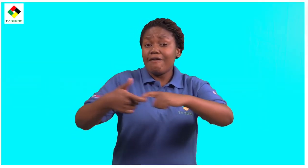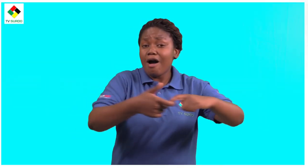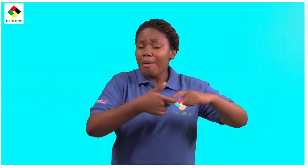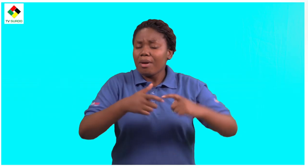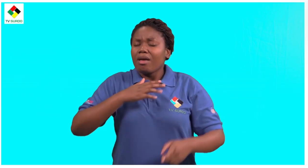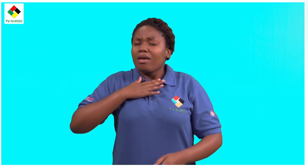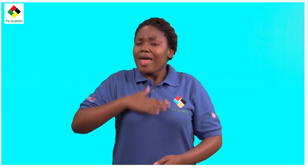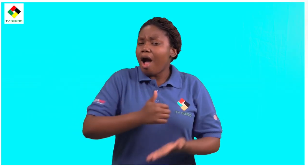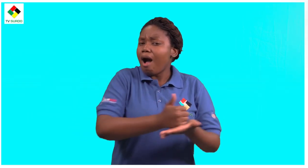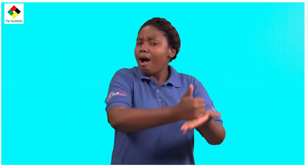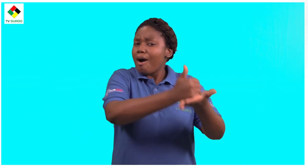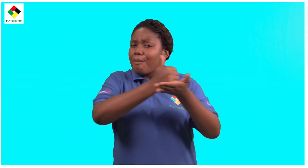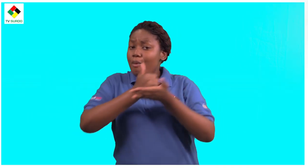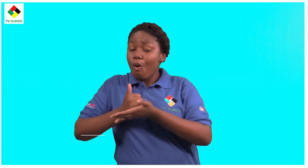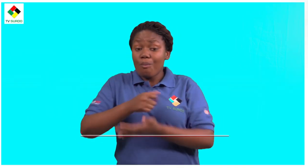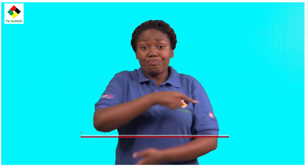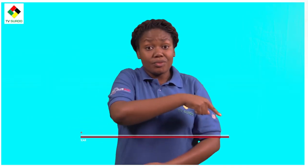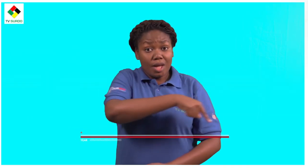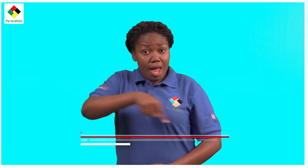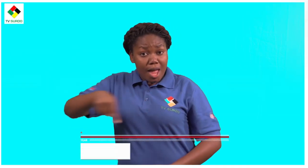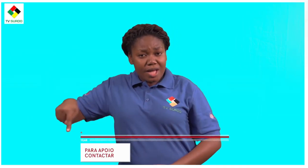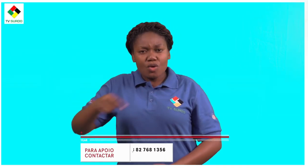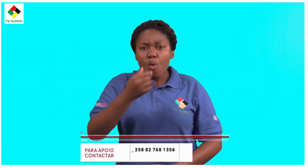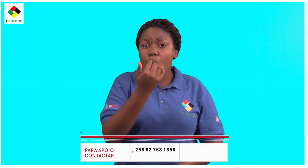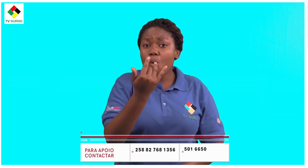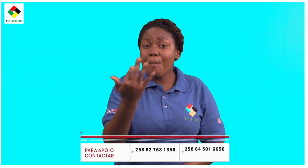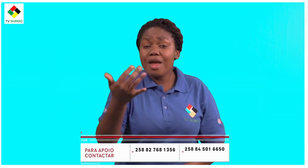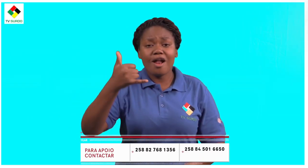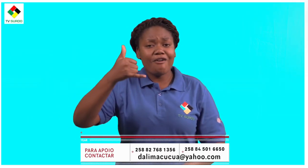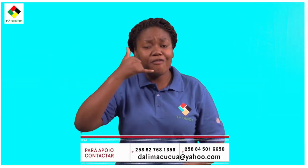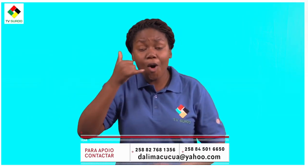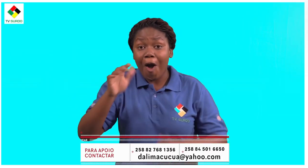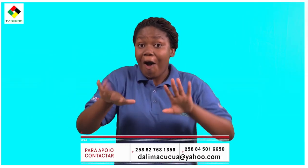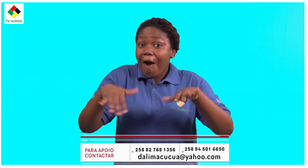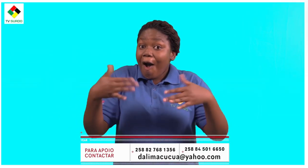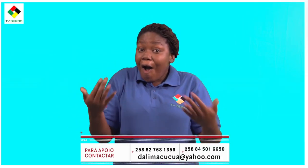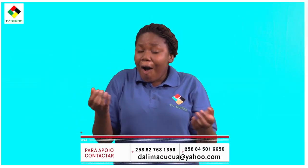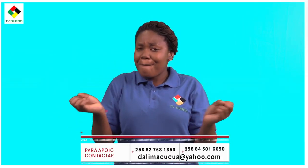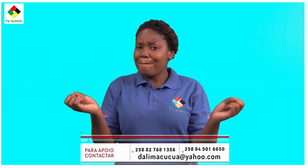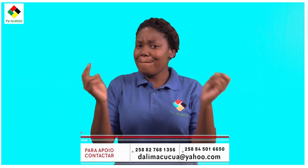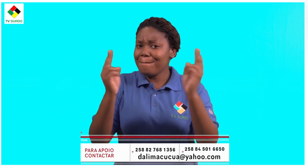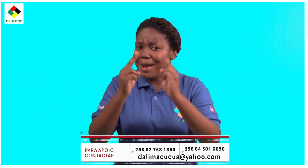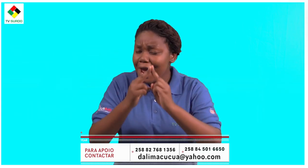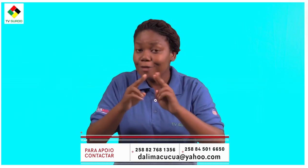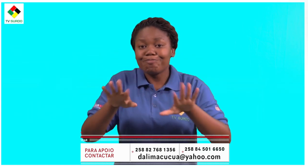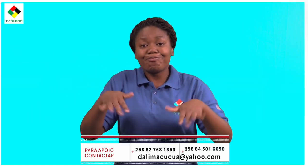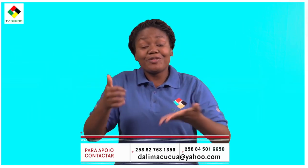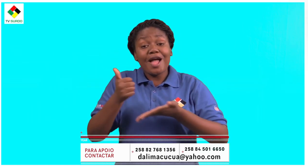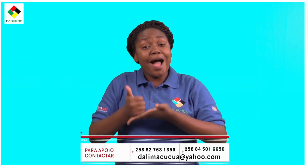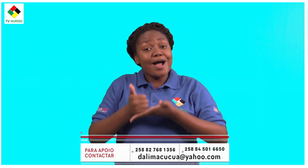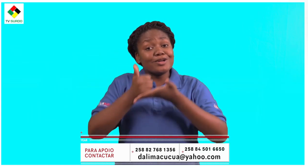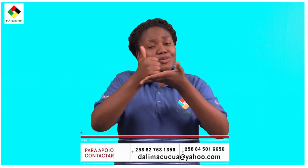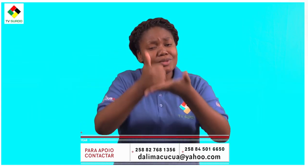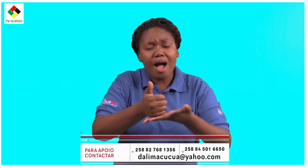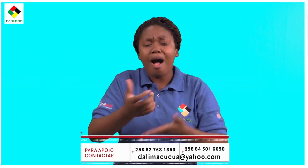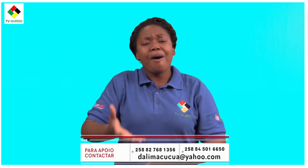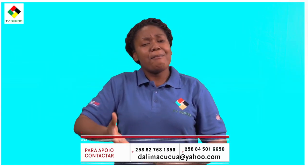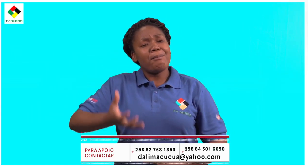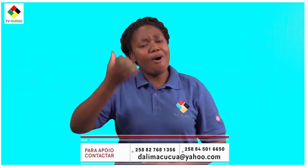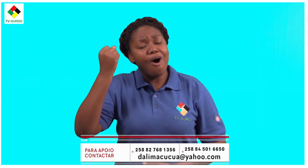Estas famílias necessitam de apoio. Use os endereços do rodapé para ajudá-los. Pode ser roupas,